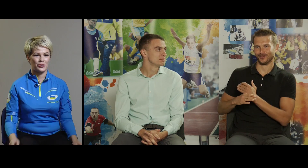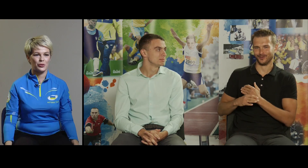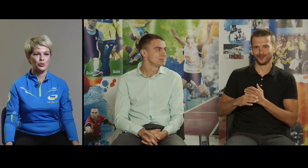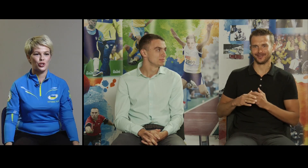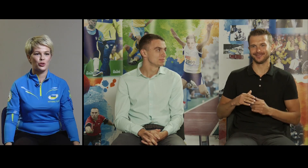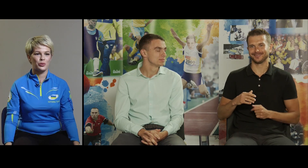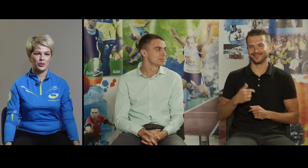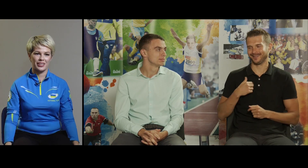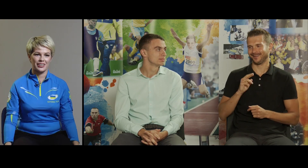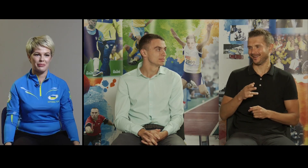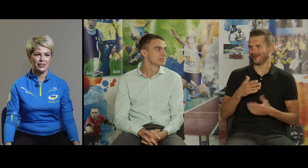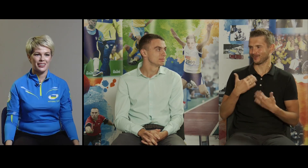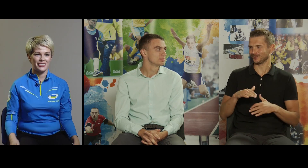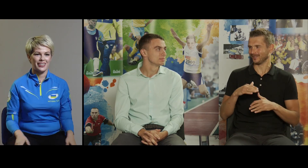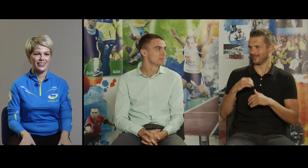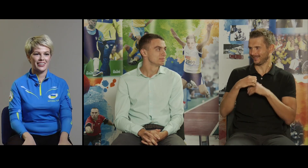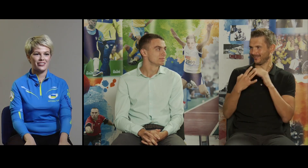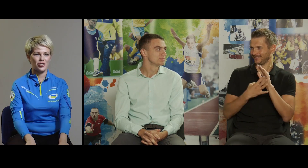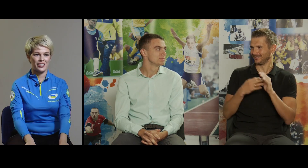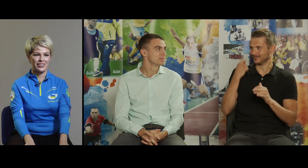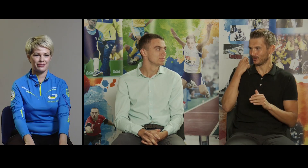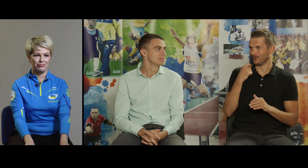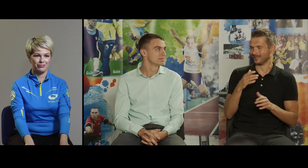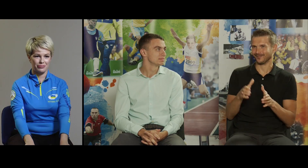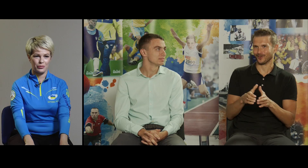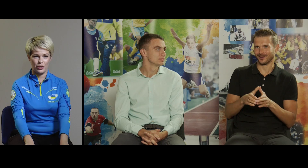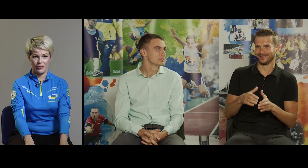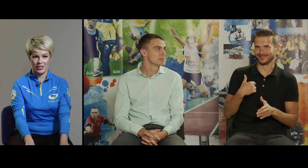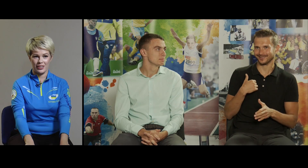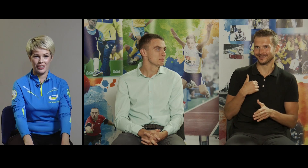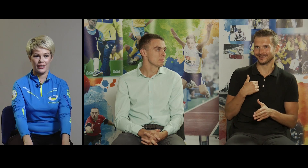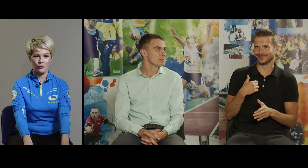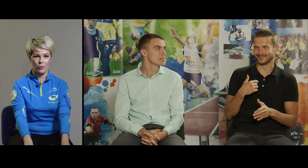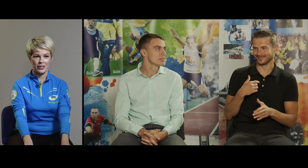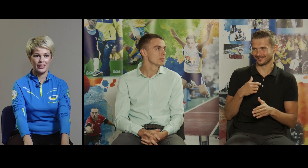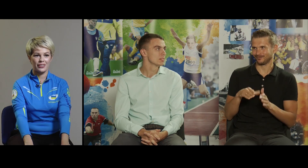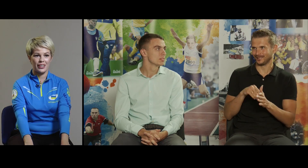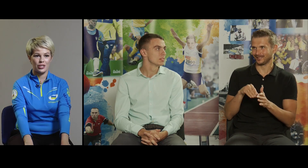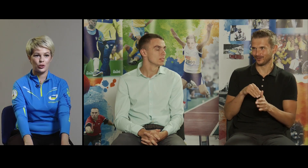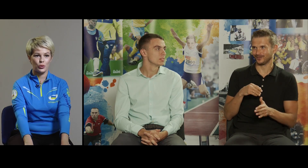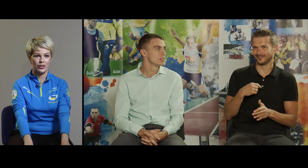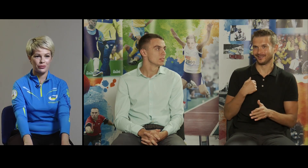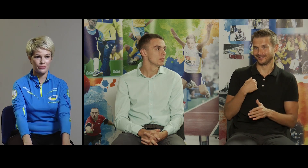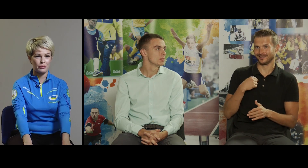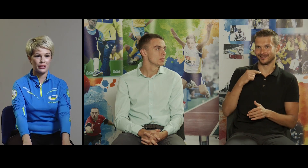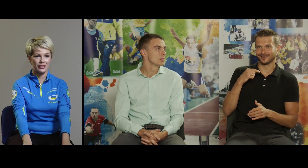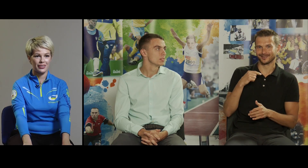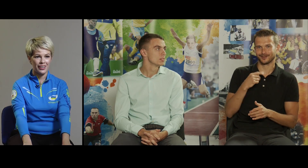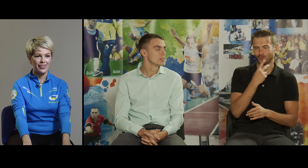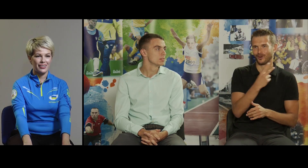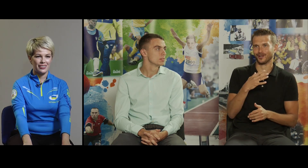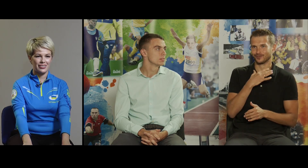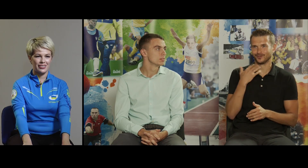Дійсно, дуже допоміг нам. Я як вже гравець, який грає в команді 19 років в